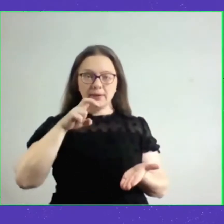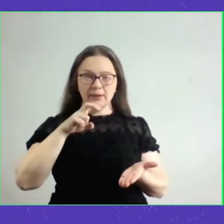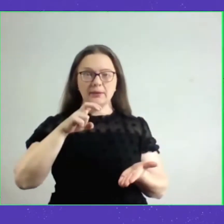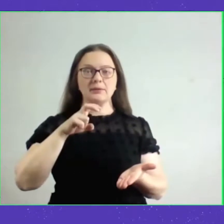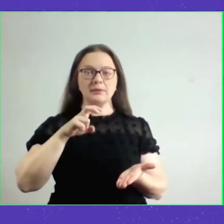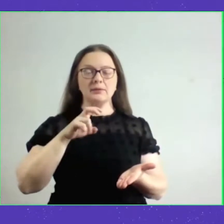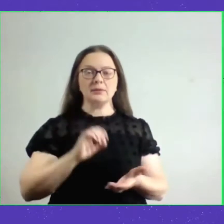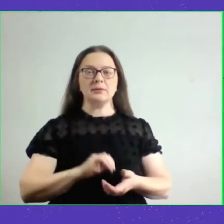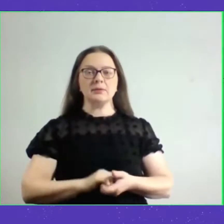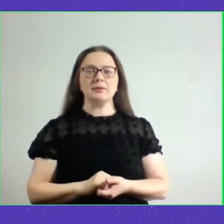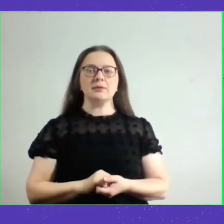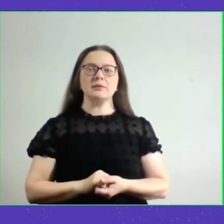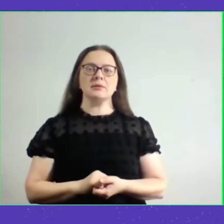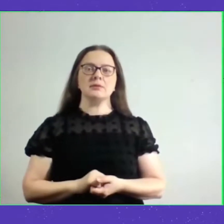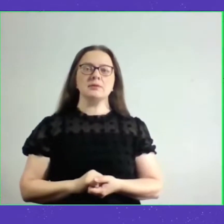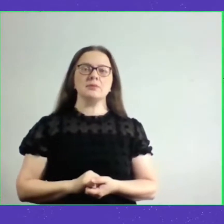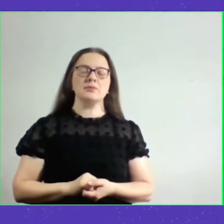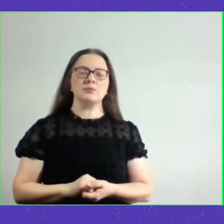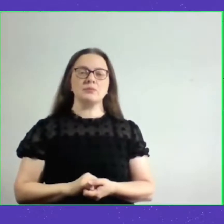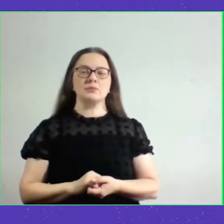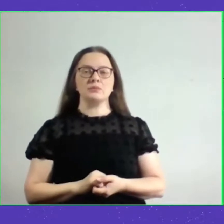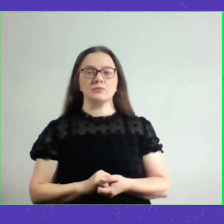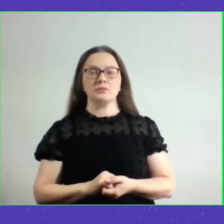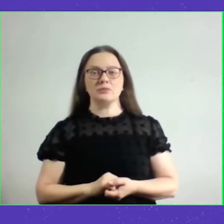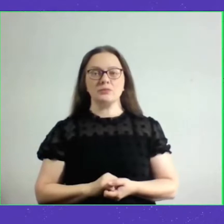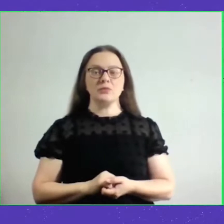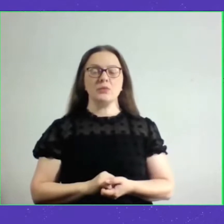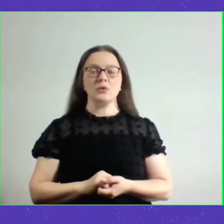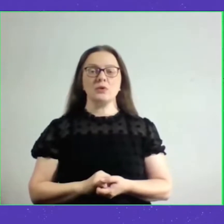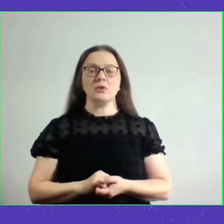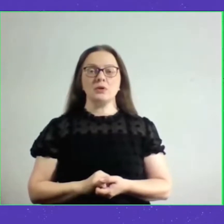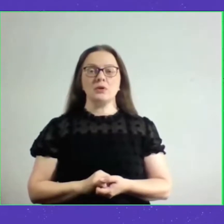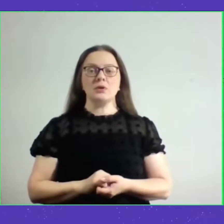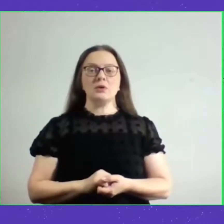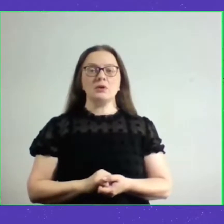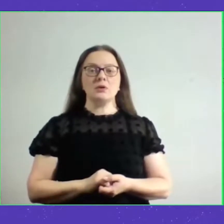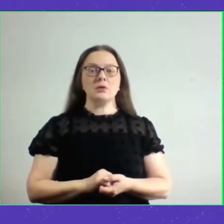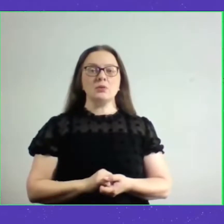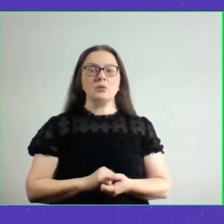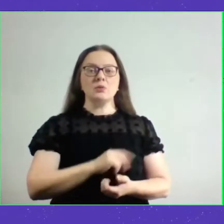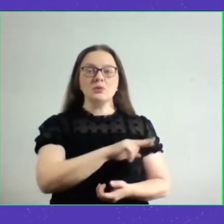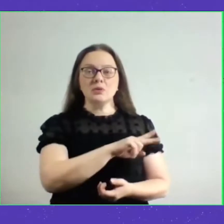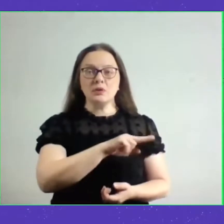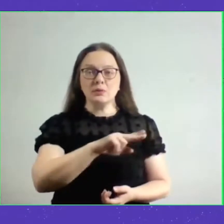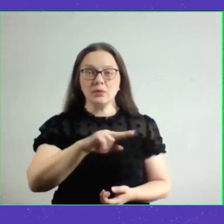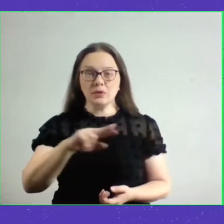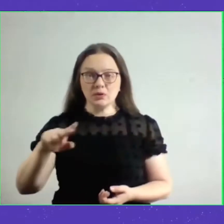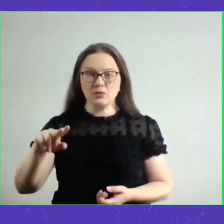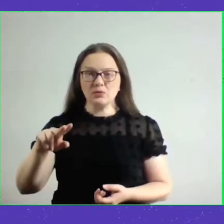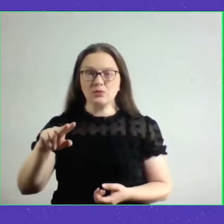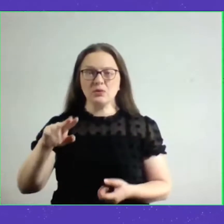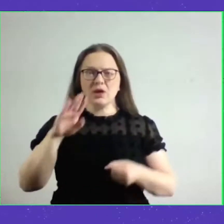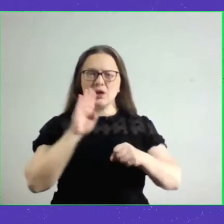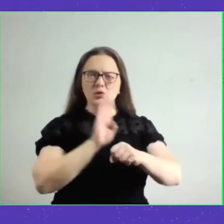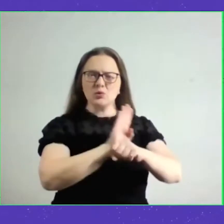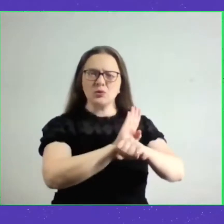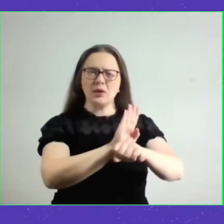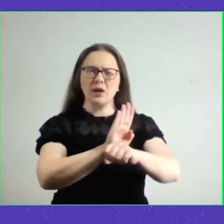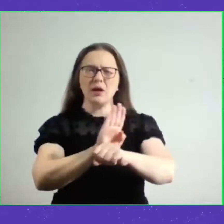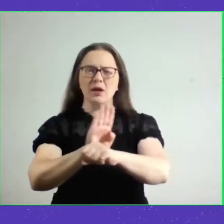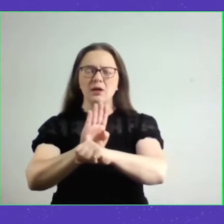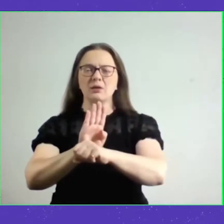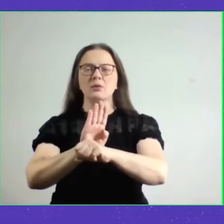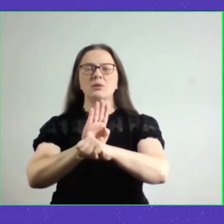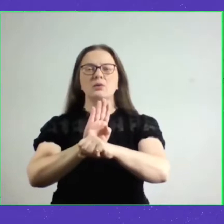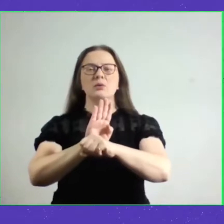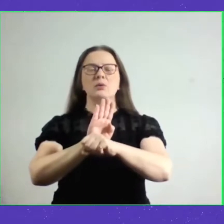nossos irmãos nos ajudaram a entender qual é o